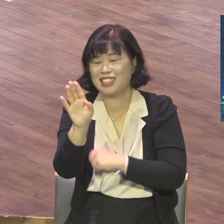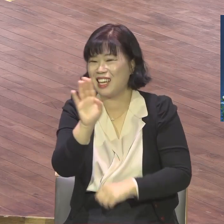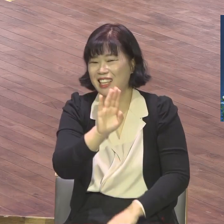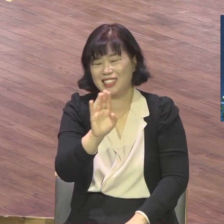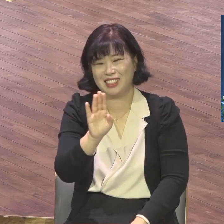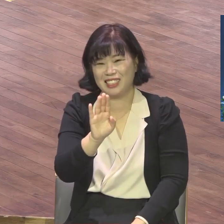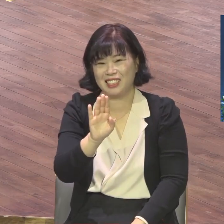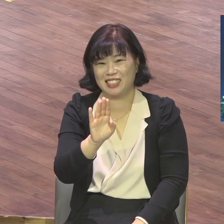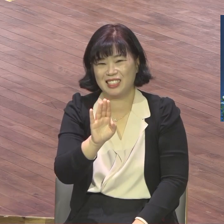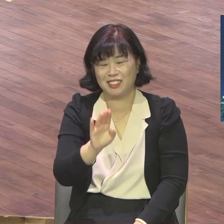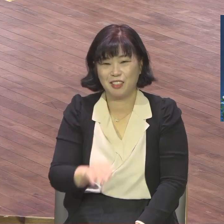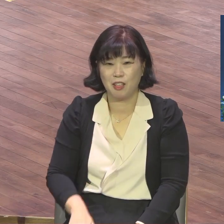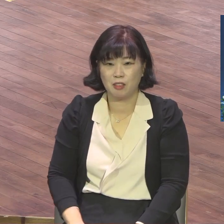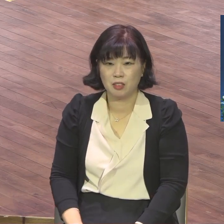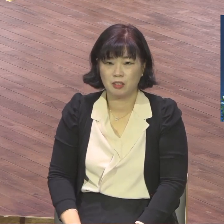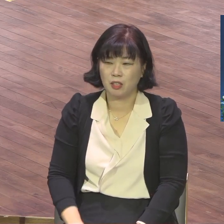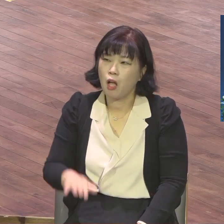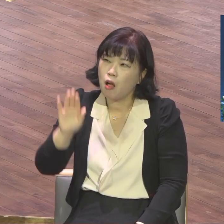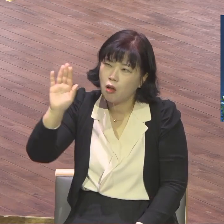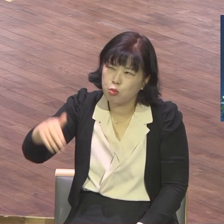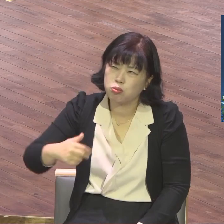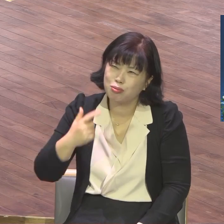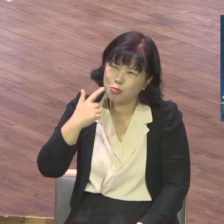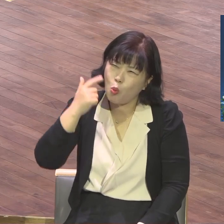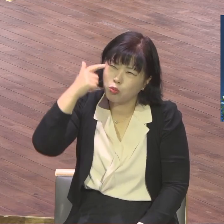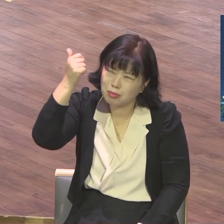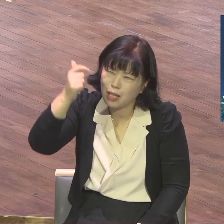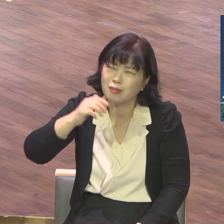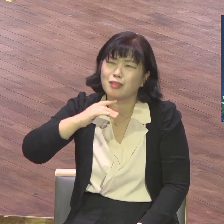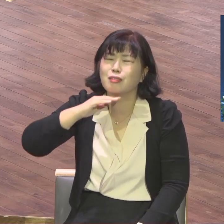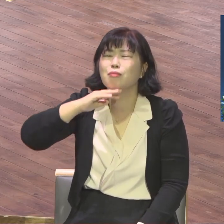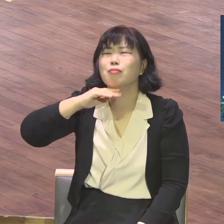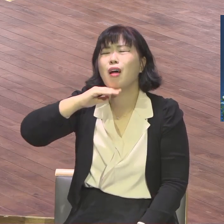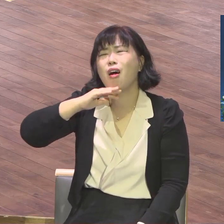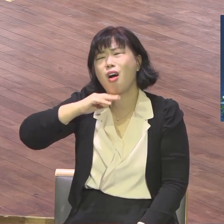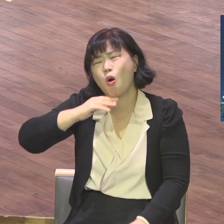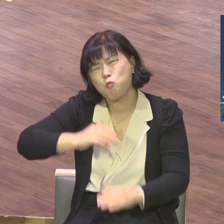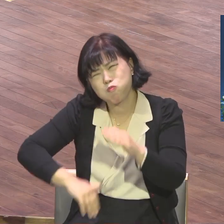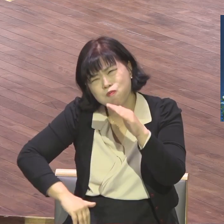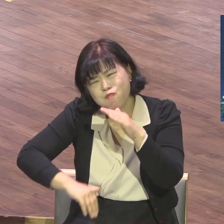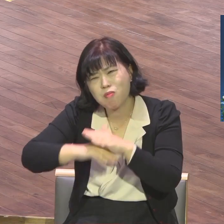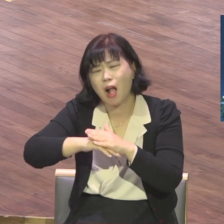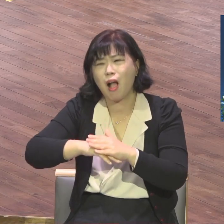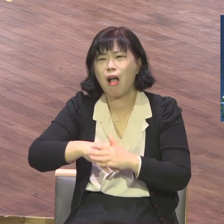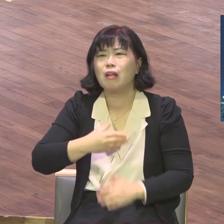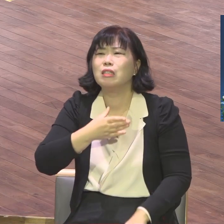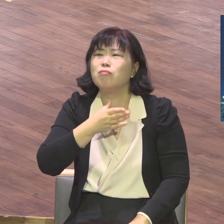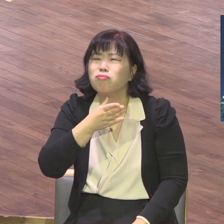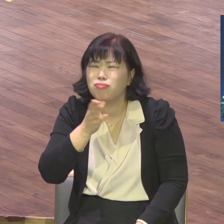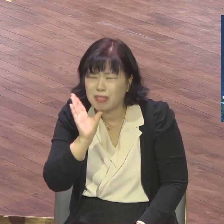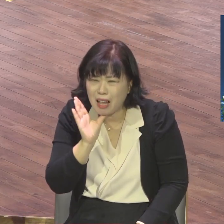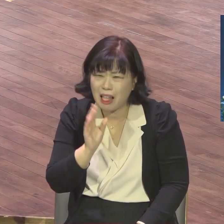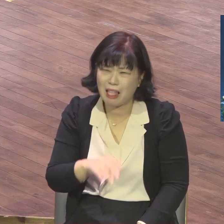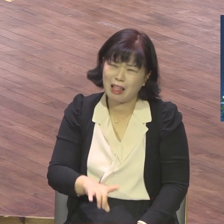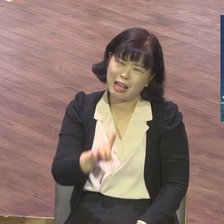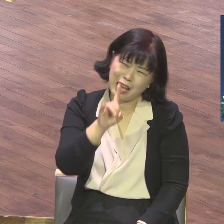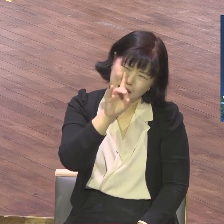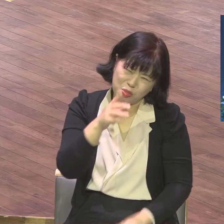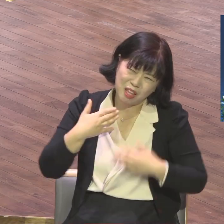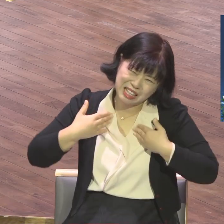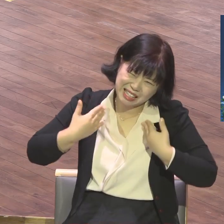이제 연세가 들어 늙었구나. 아이고 힘이 빠졌구나. 아이고 안 되겠구나. 그런 말 듣기 전에 끝내요.